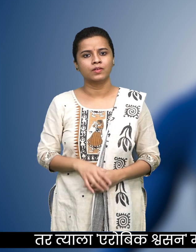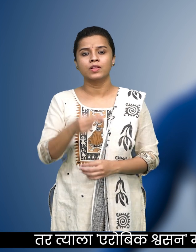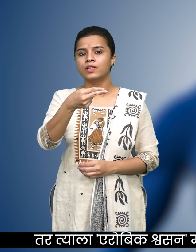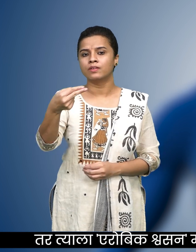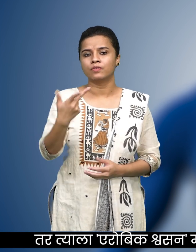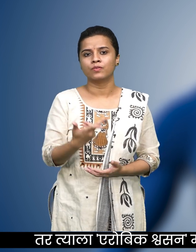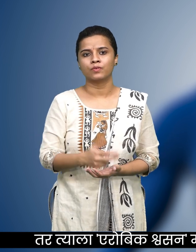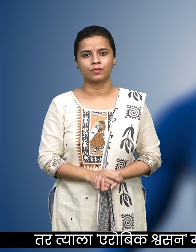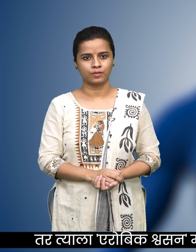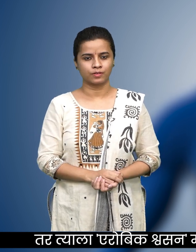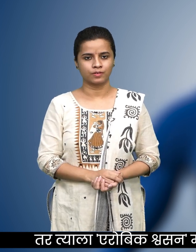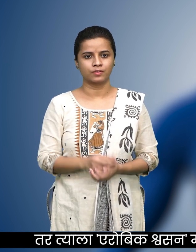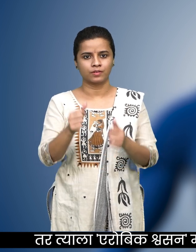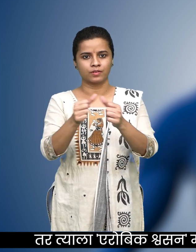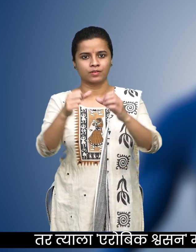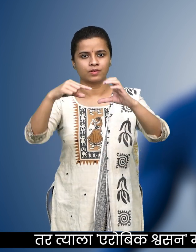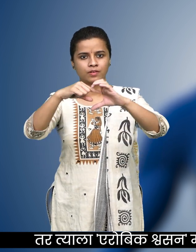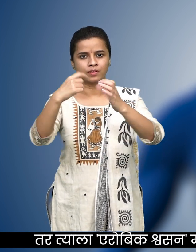एनएरोबिक रेस्पिरेशन असे म्हणतात.